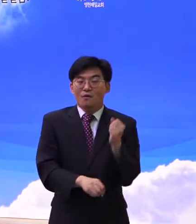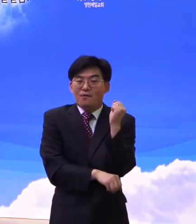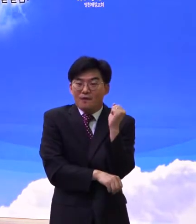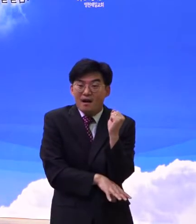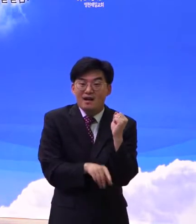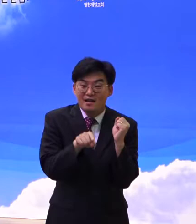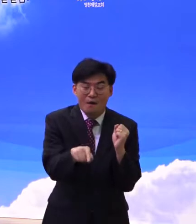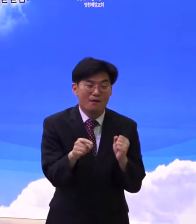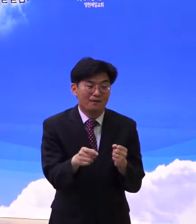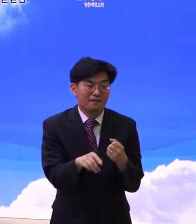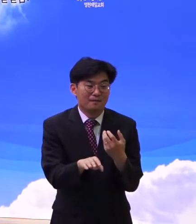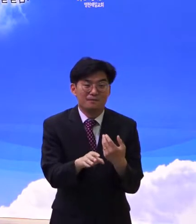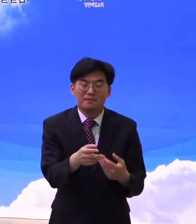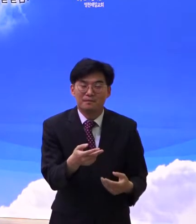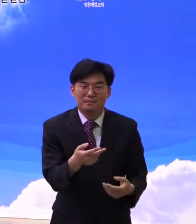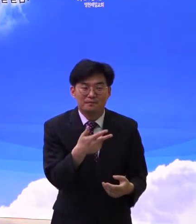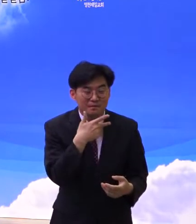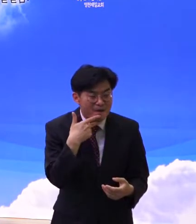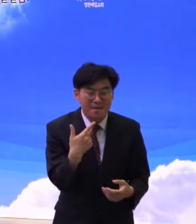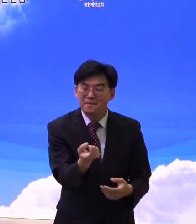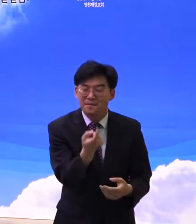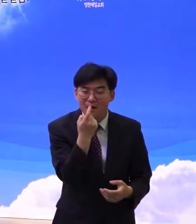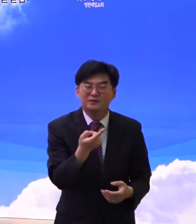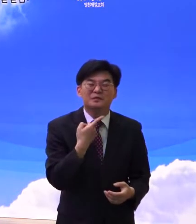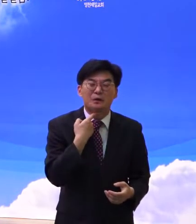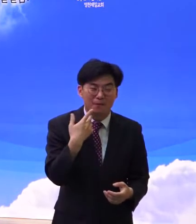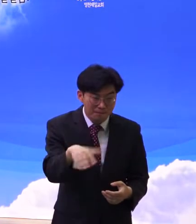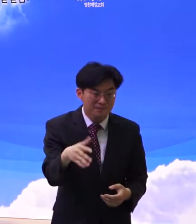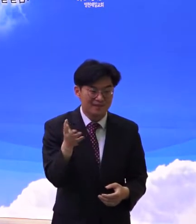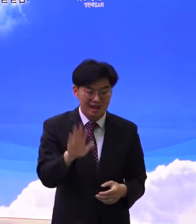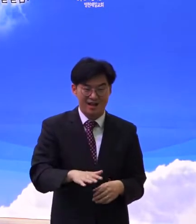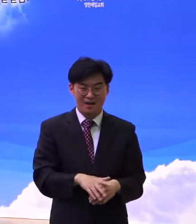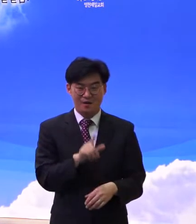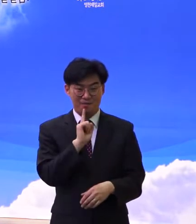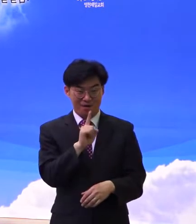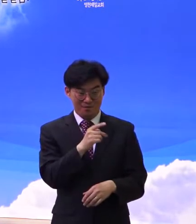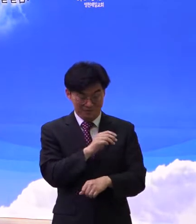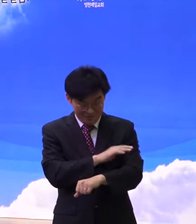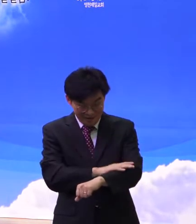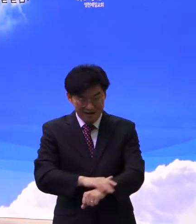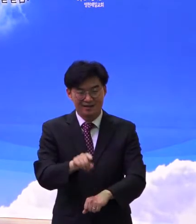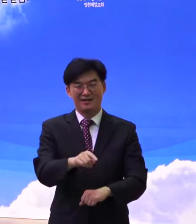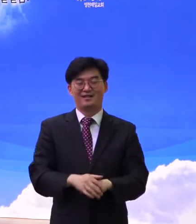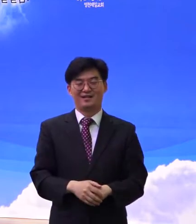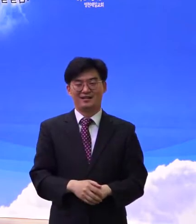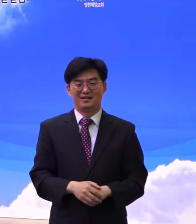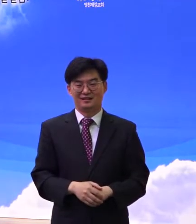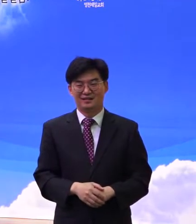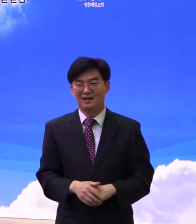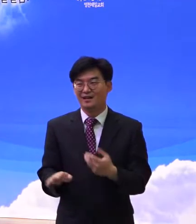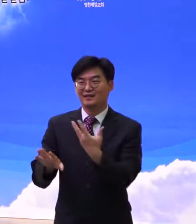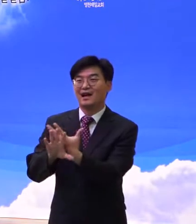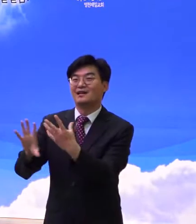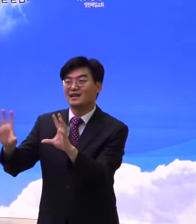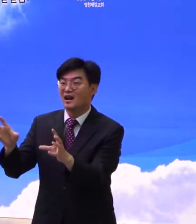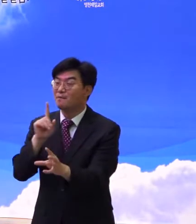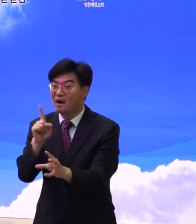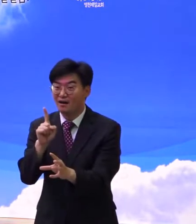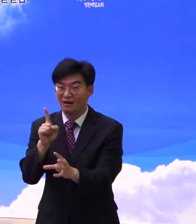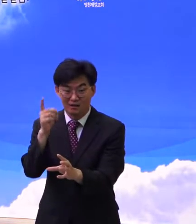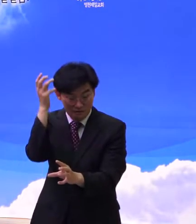가난한 사람들인데 어떻게 이 사람들이 우리가 태어난 곳, 저 먼 곳, 다른 곳, 다른 나라, 다른 언어의